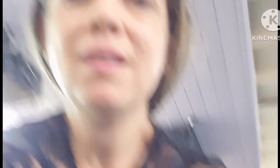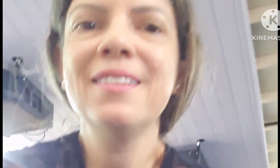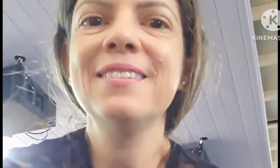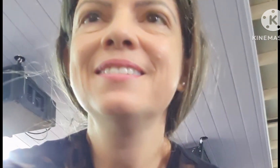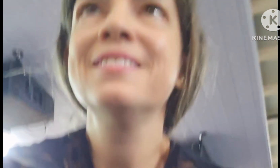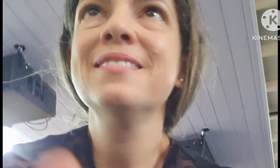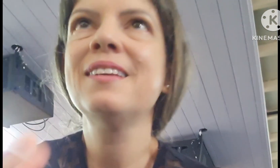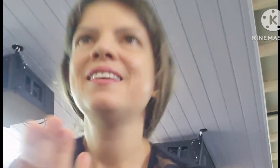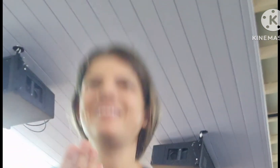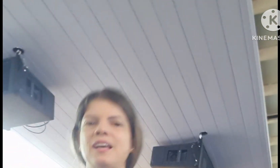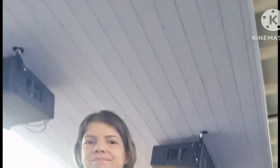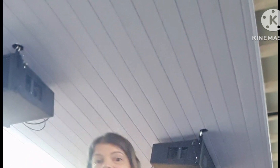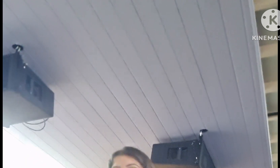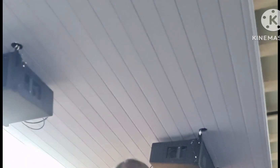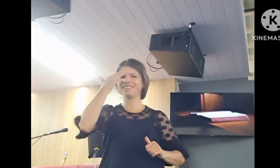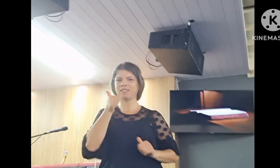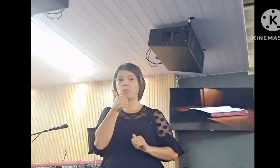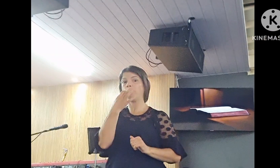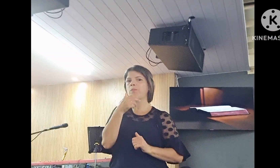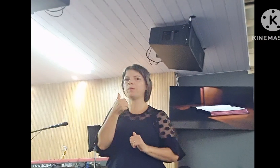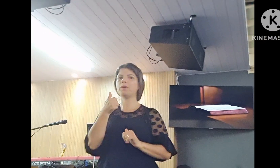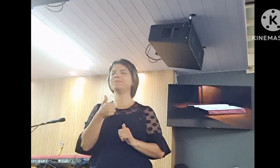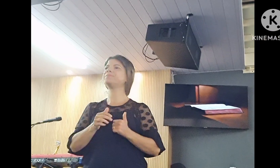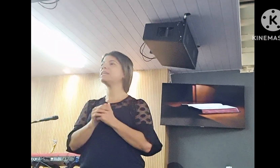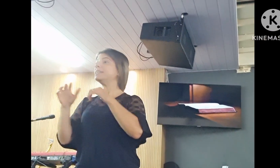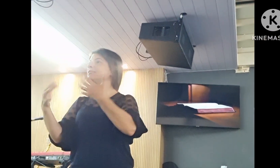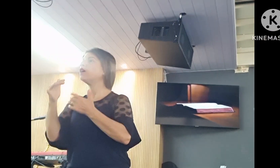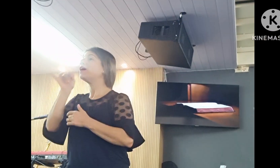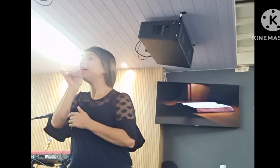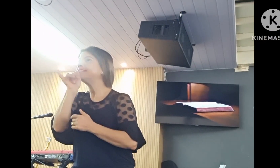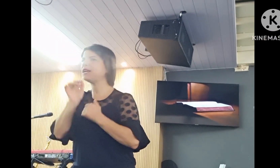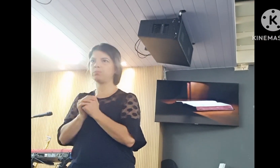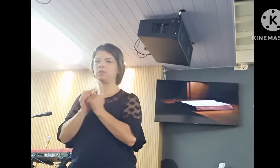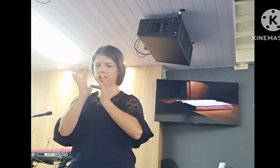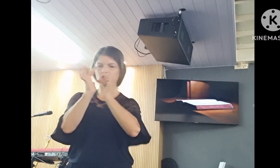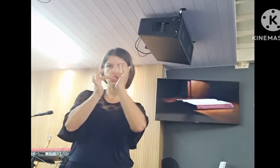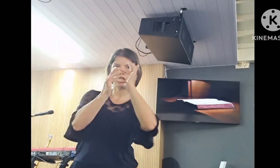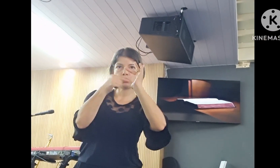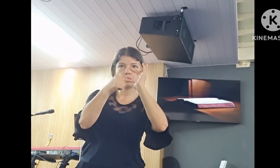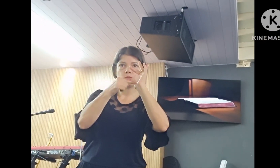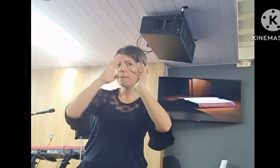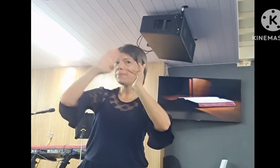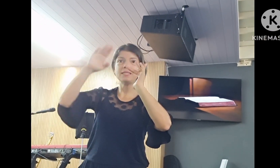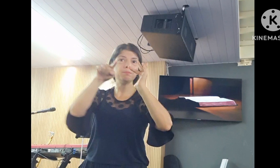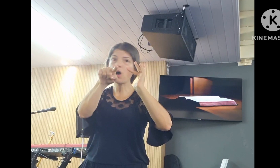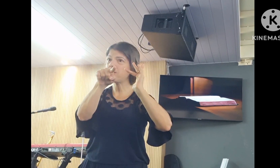na minha vida. Como assim, pastor? Cristo tem que ser o centro da tua